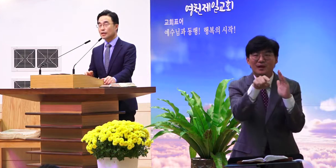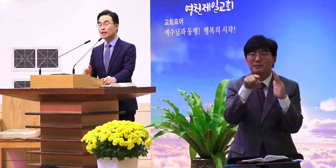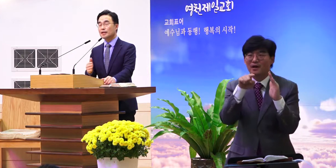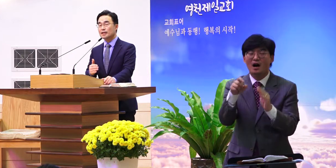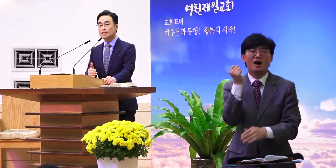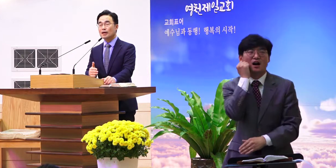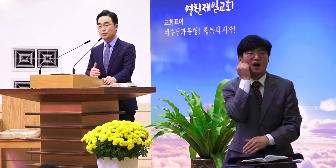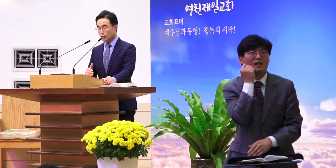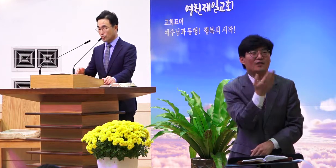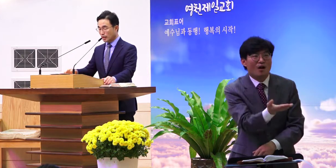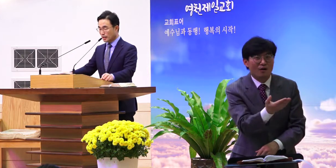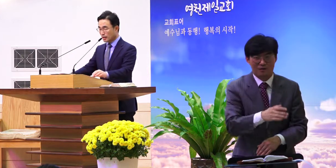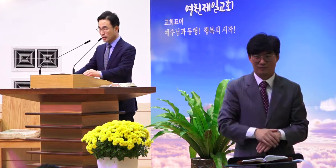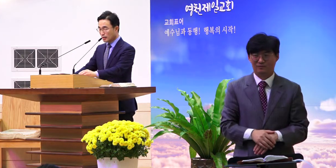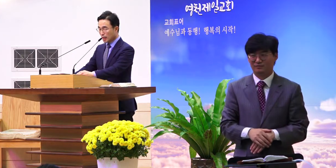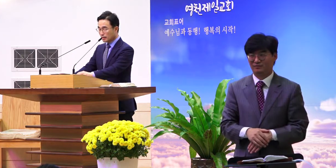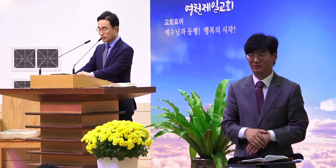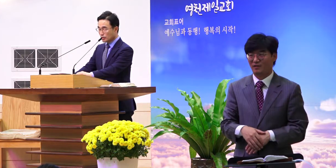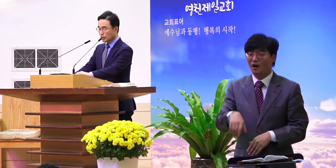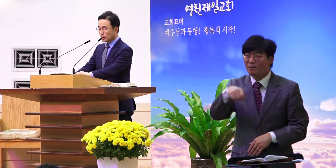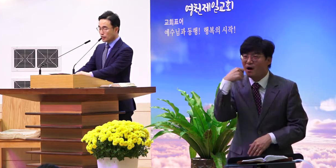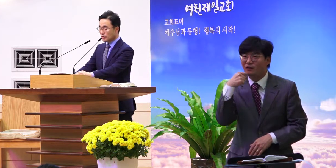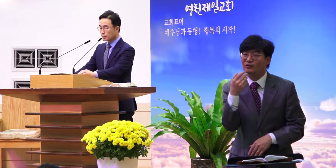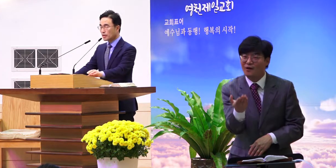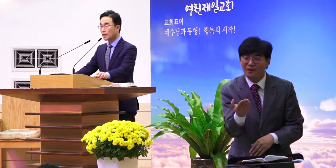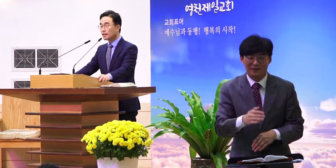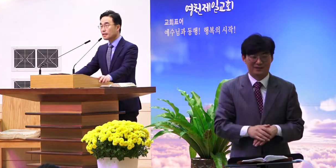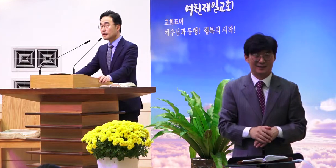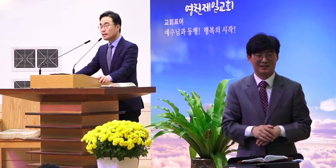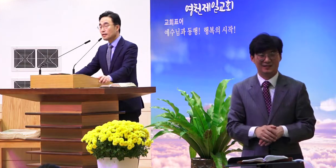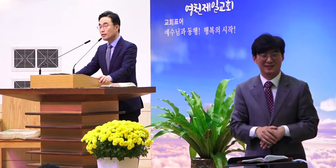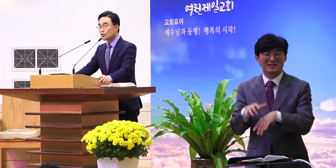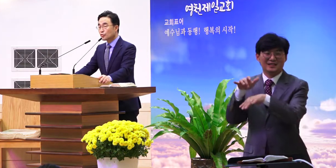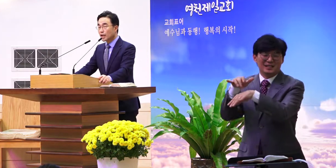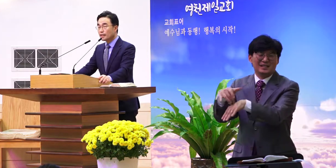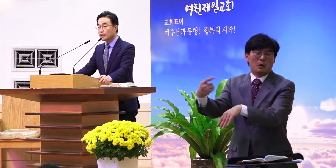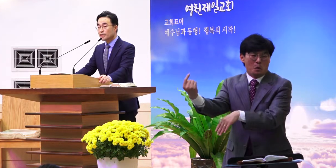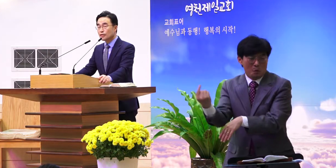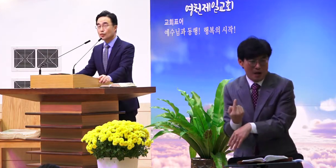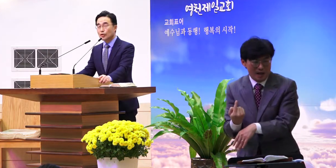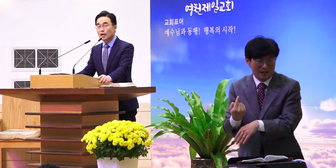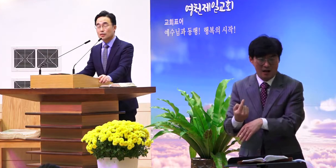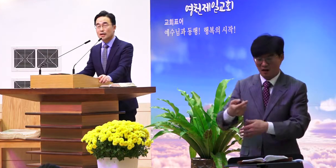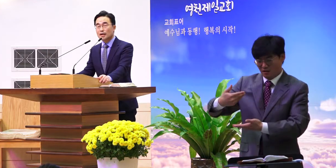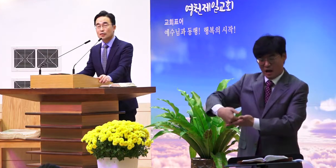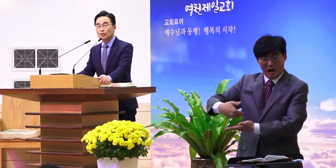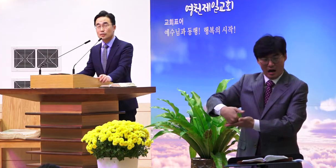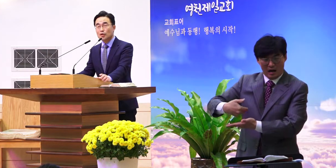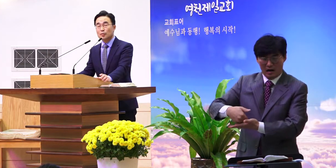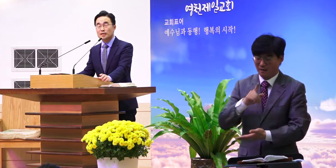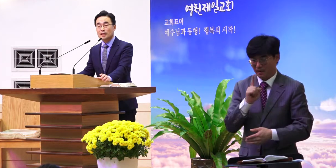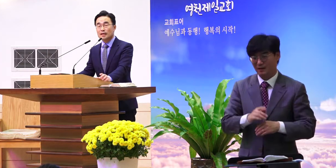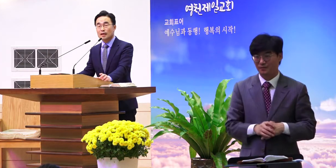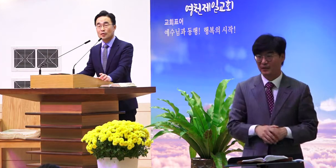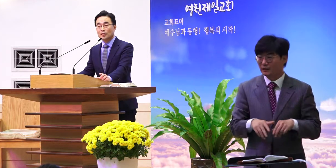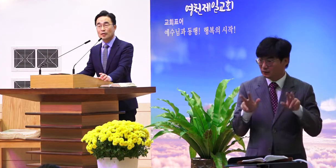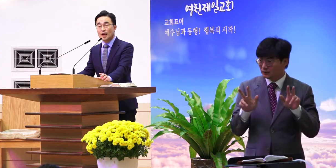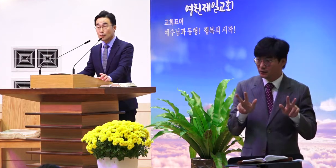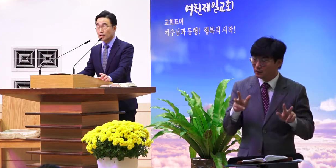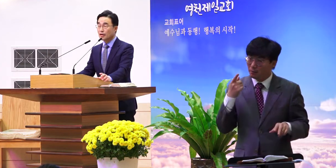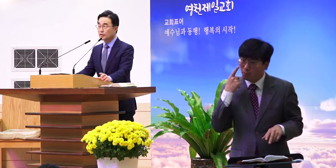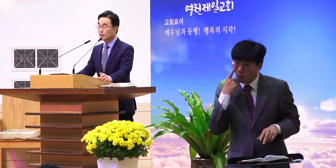달라고 이렇게 상업적으로 굉장히 발전이 되었습니다. 요즘 우리 아이들이 즐거운 놀이라고 생각하고 흥미롭게